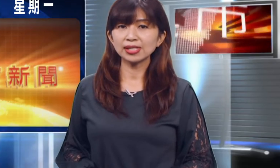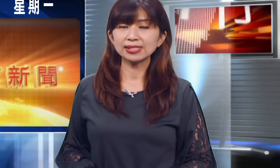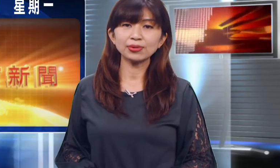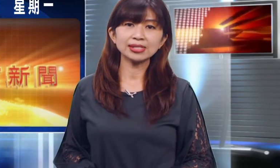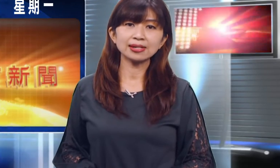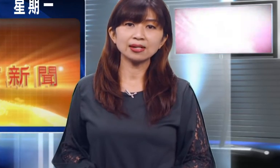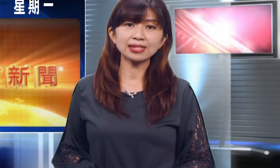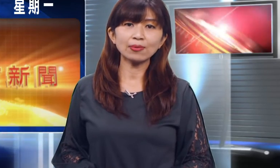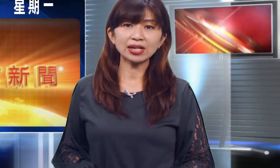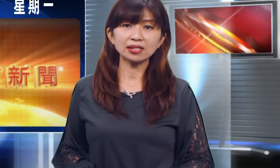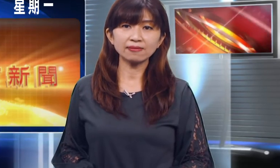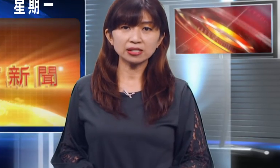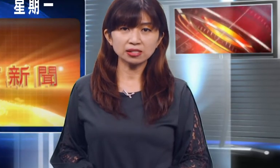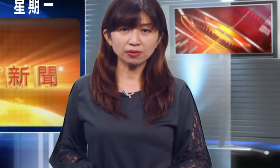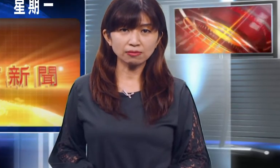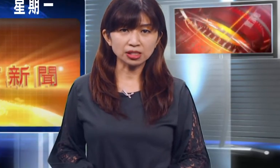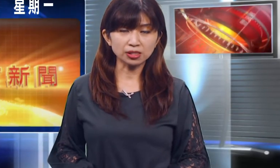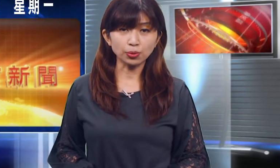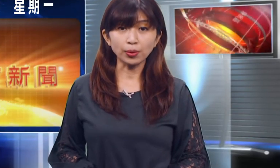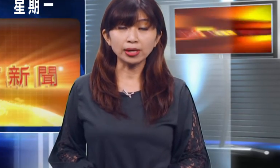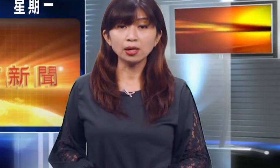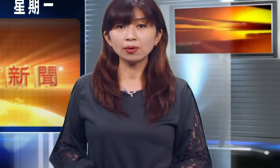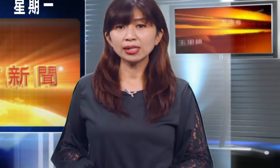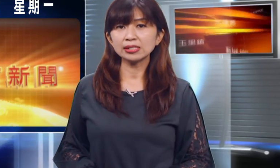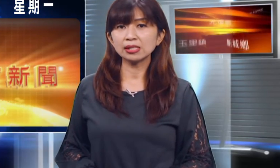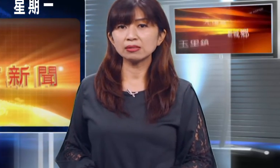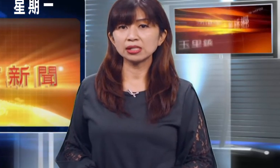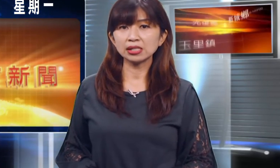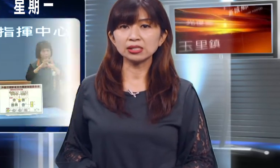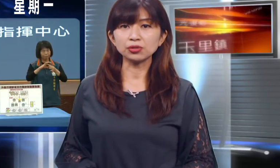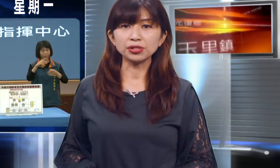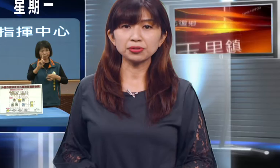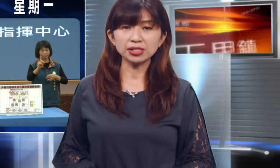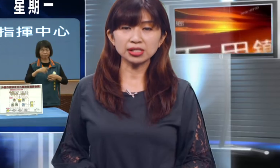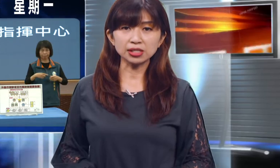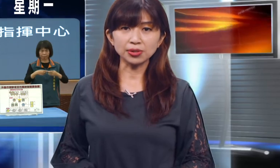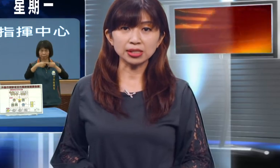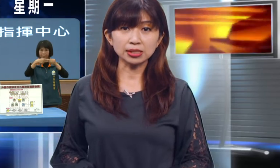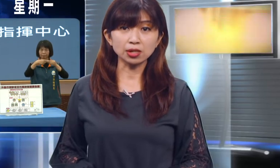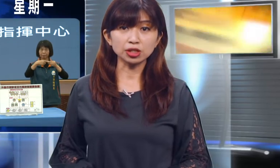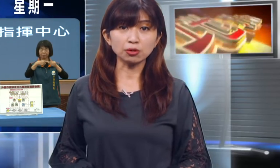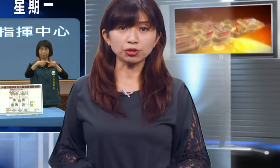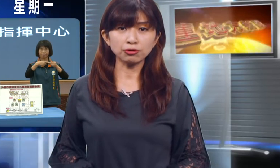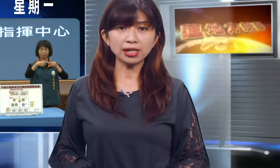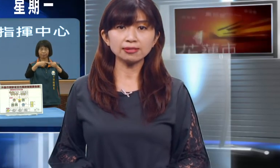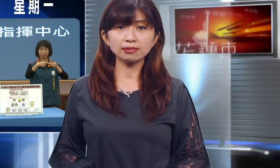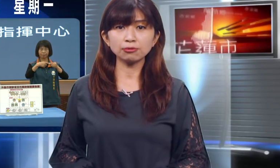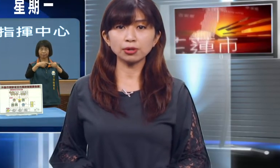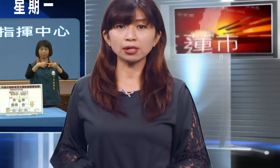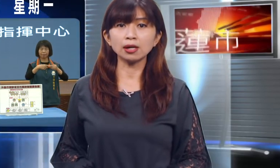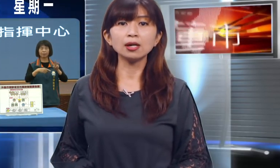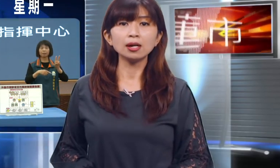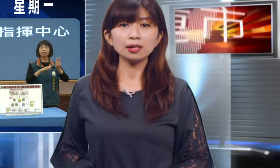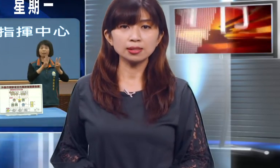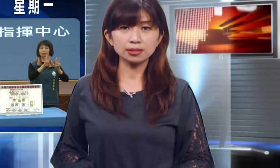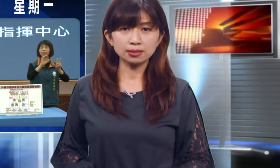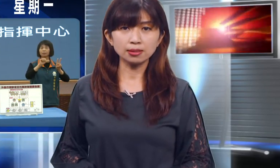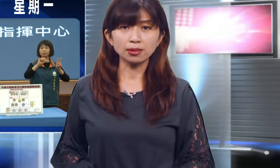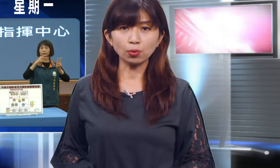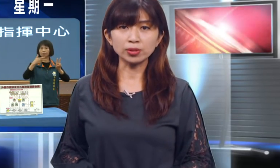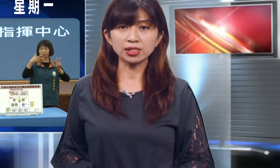你好，欢迎收看四月四号大花莲地方新闻，我是吕慧。花莲县流行疫情指挥中心的记者会四号下午召开，针对